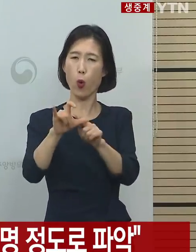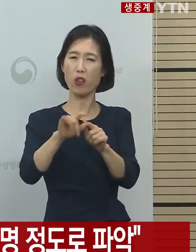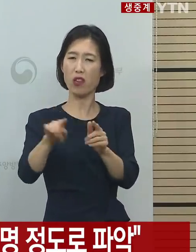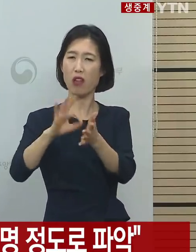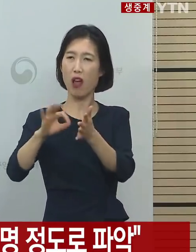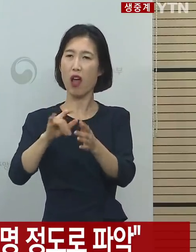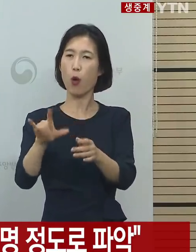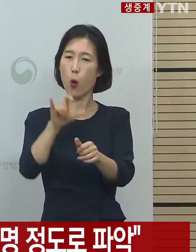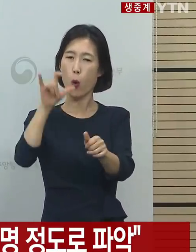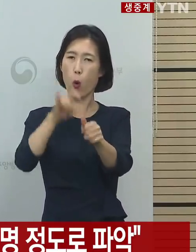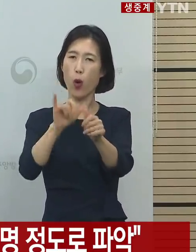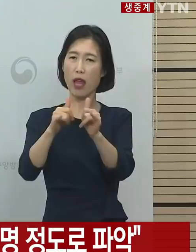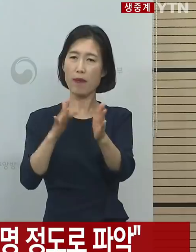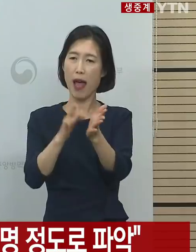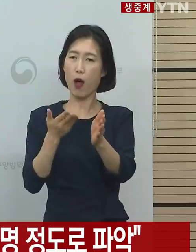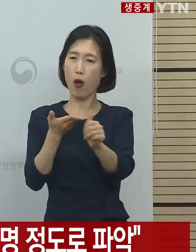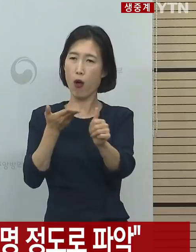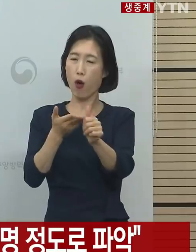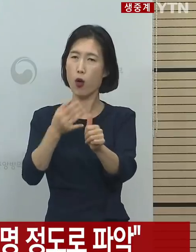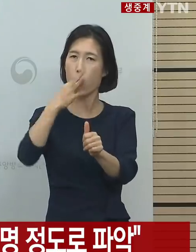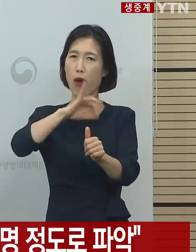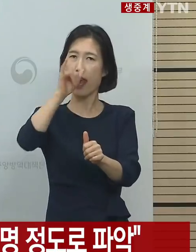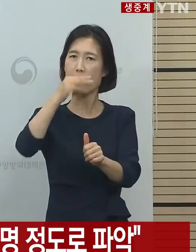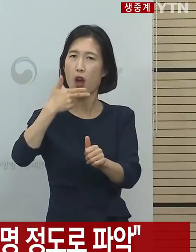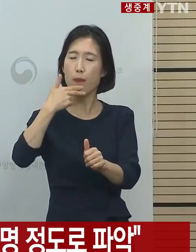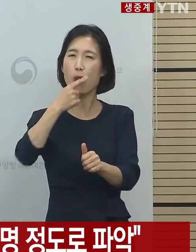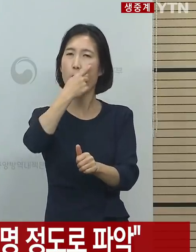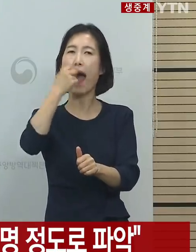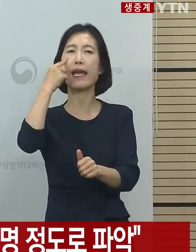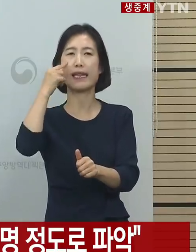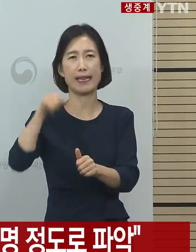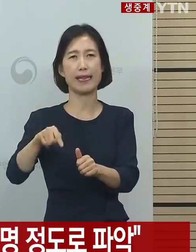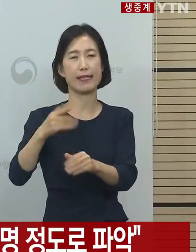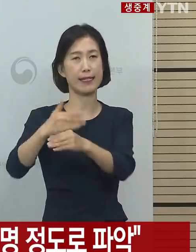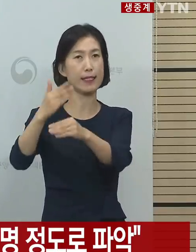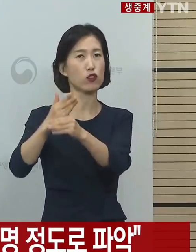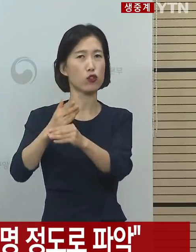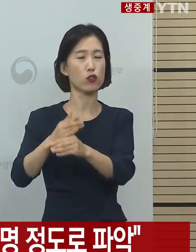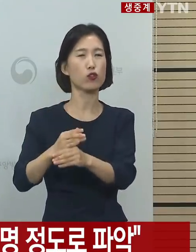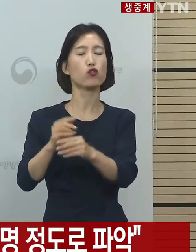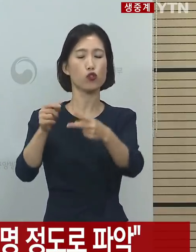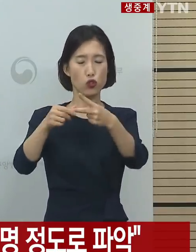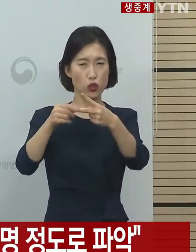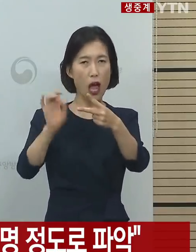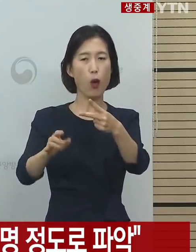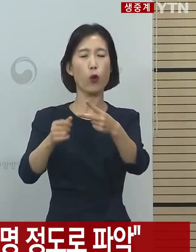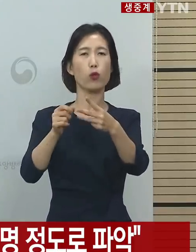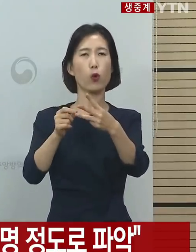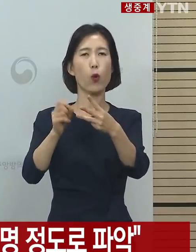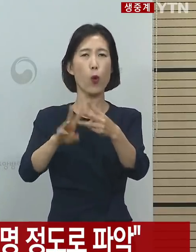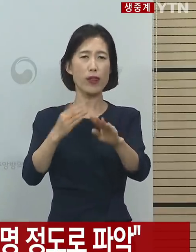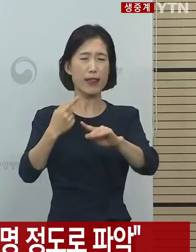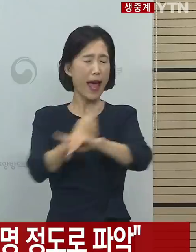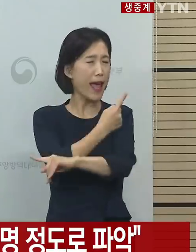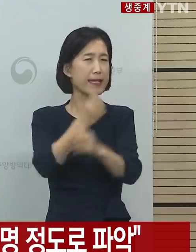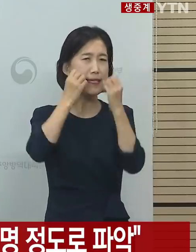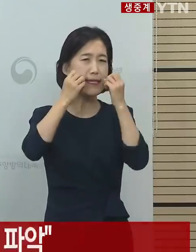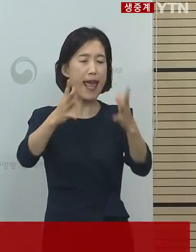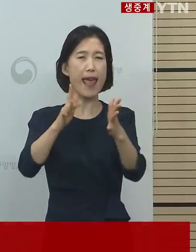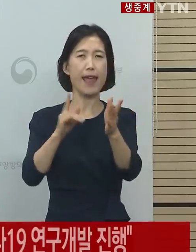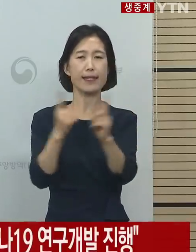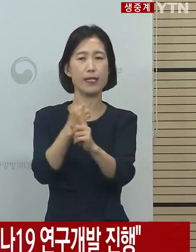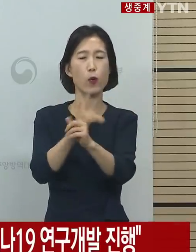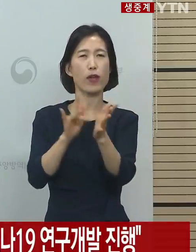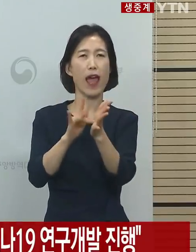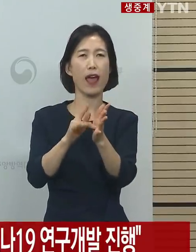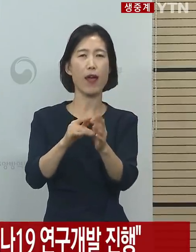있는지에 대한 그런 약물에 대한 그런 연구와 그리고 아주 새로운 치료 물질에 대한 연구 뭐